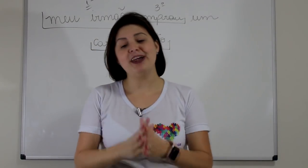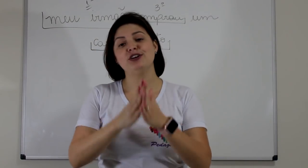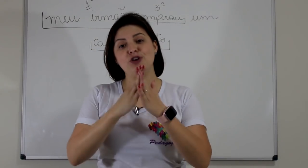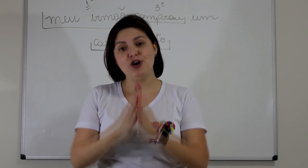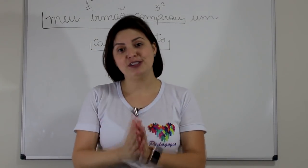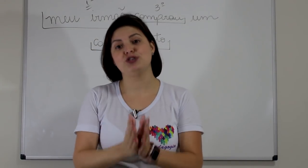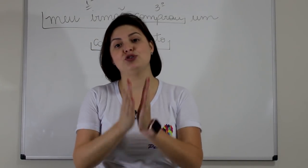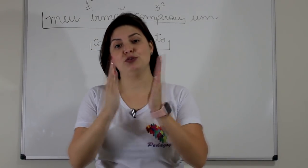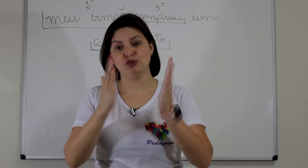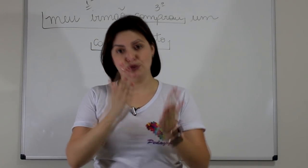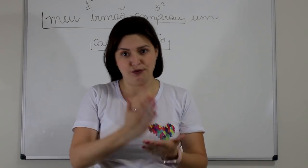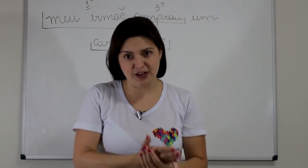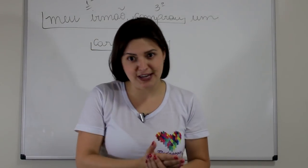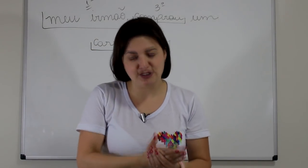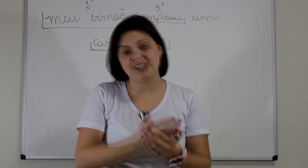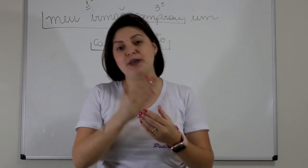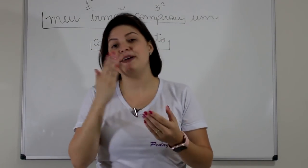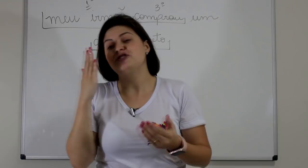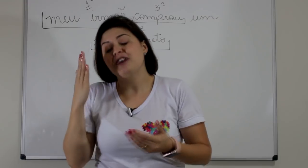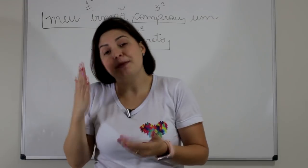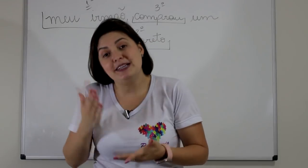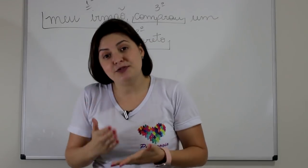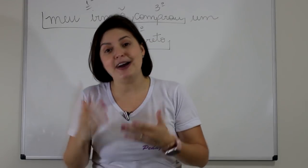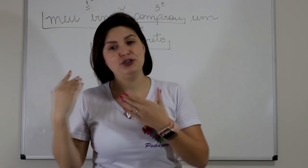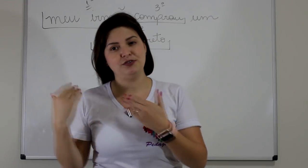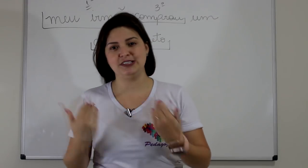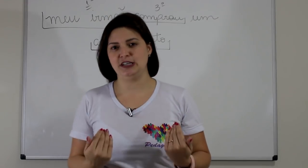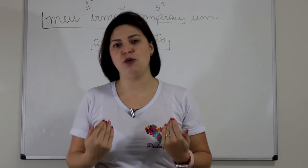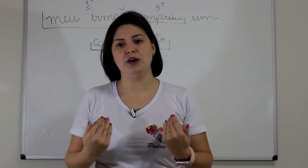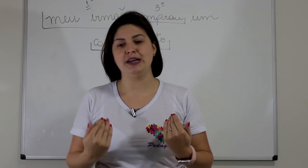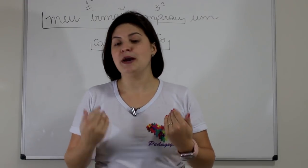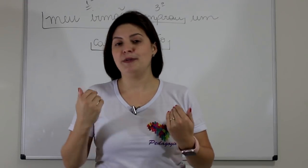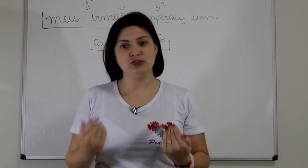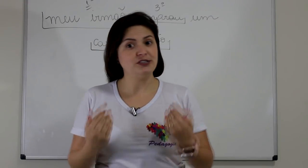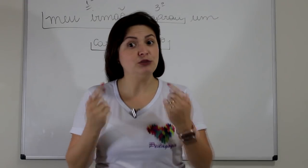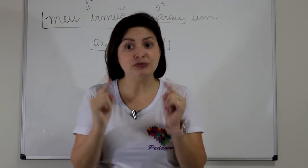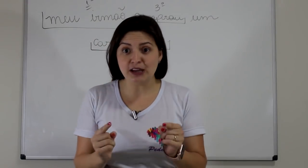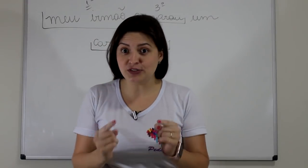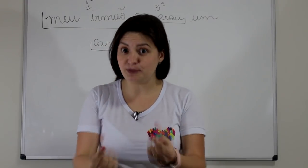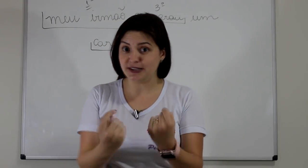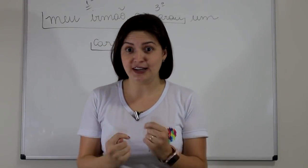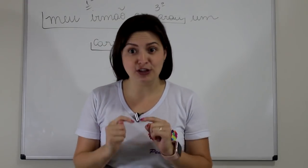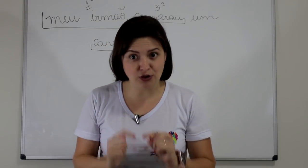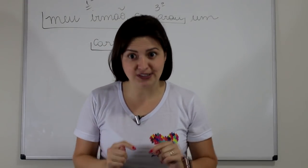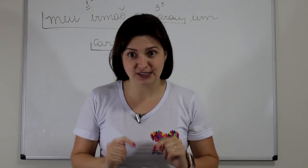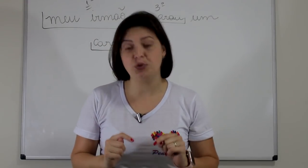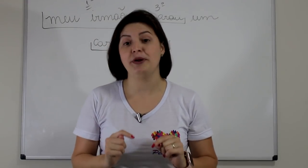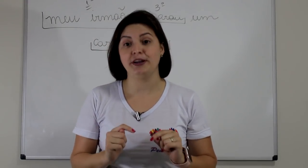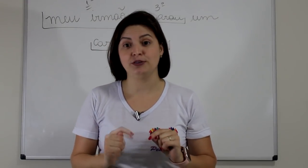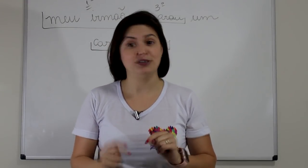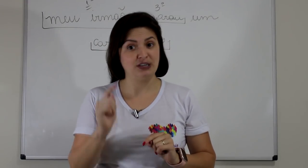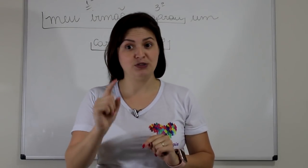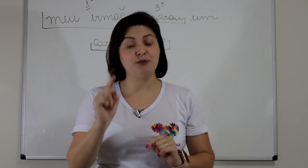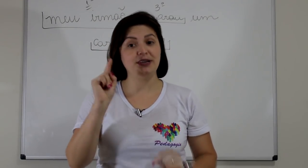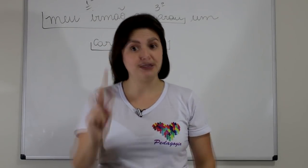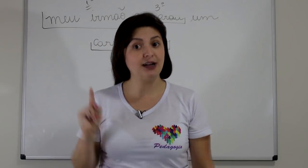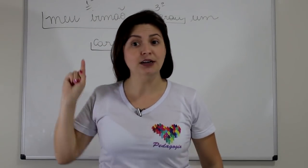Para nós que somos ouvintes, de repente fica mais fácil fazer na ordem, mas nós não temos que pensar em nós nesse momento, nós temos que pensar